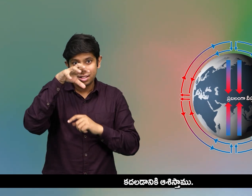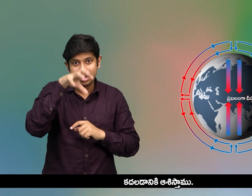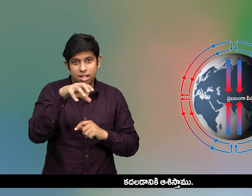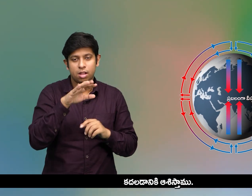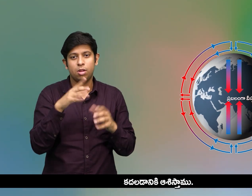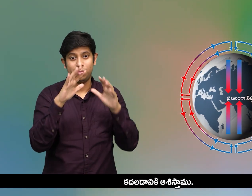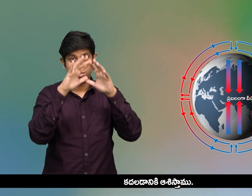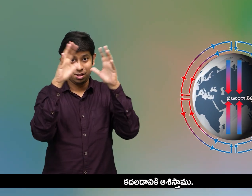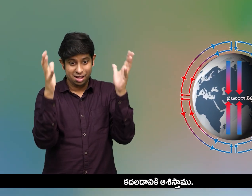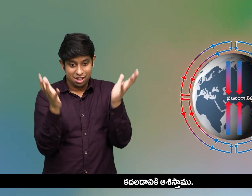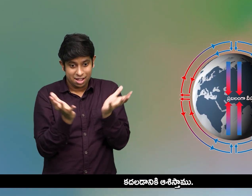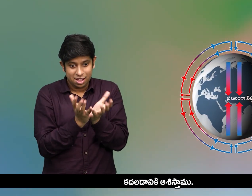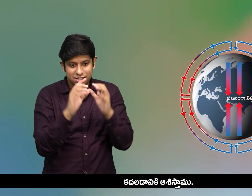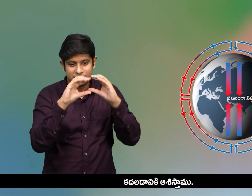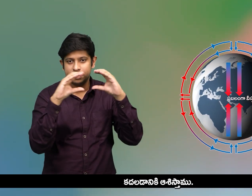కదలడానికి ఆశిస్తాము.